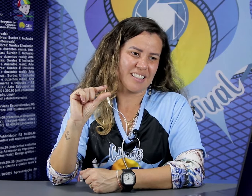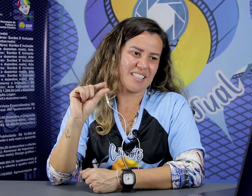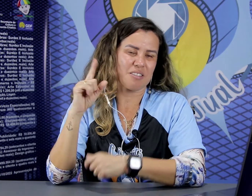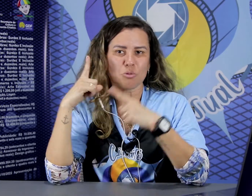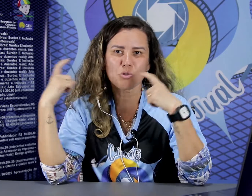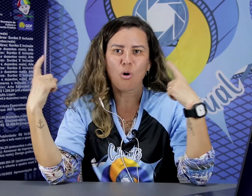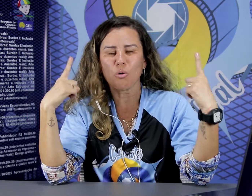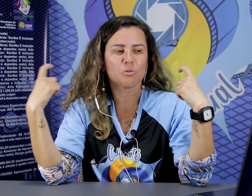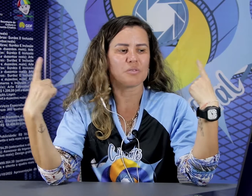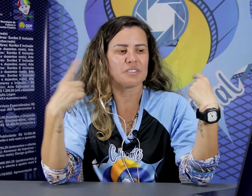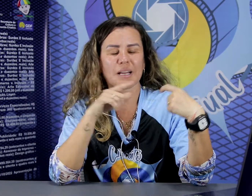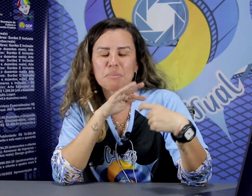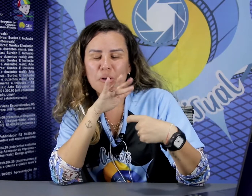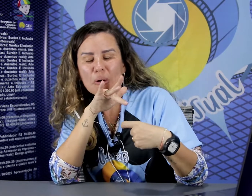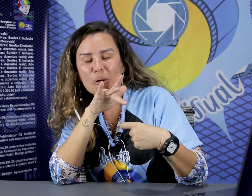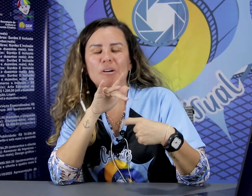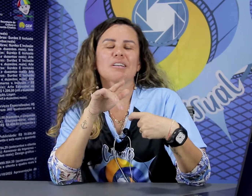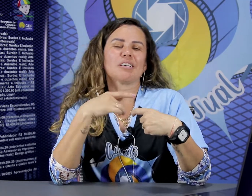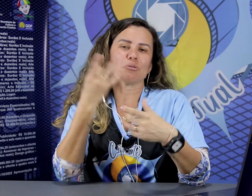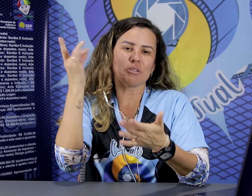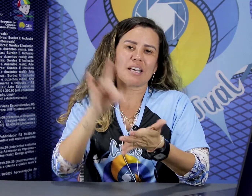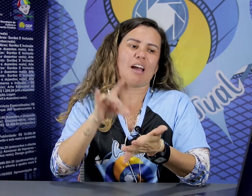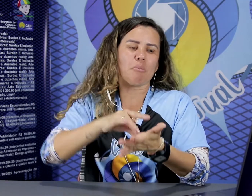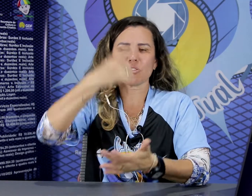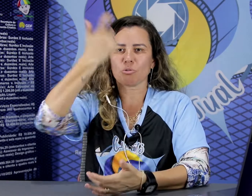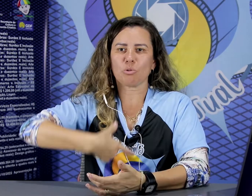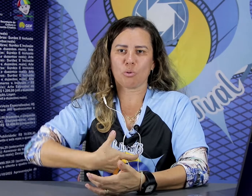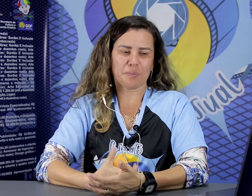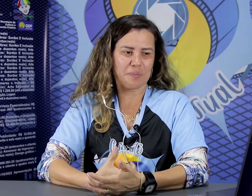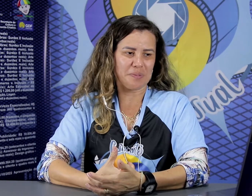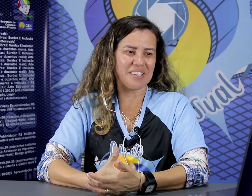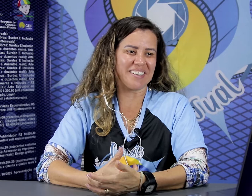Assim, o som tá pior do que realmente eu tô.